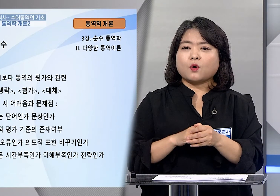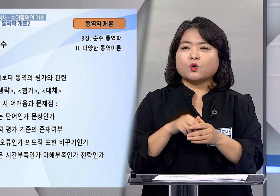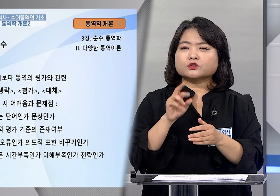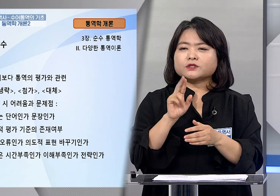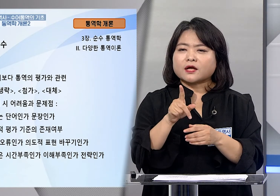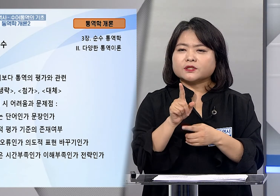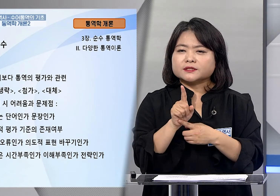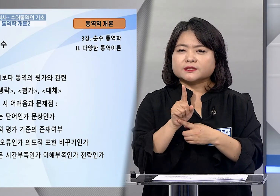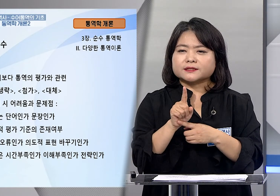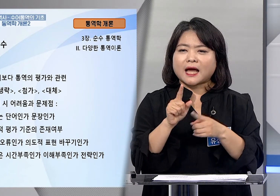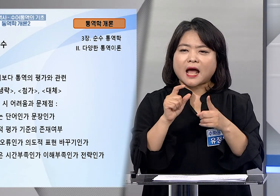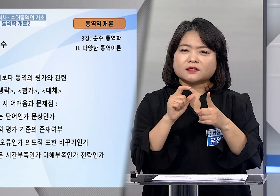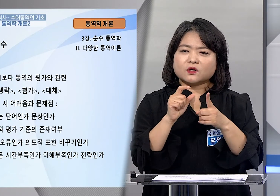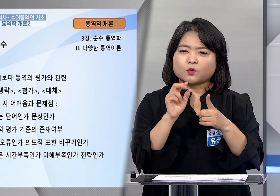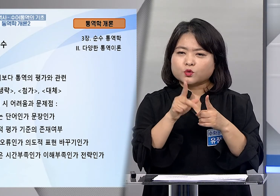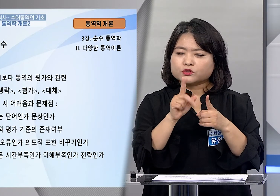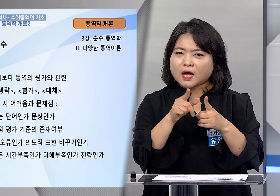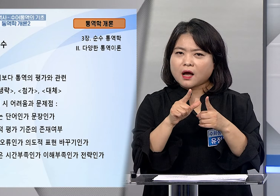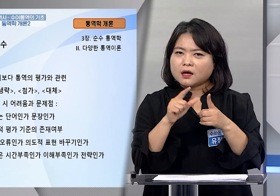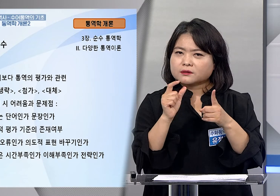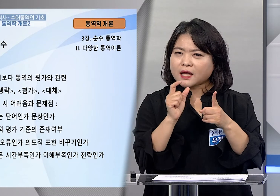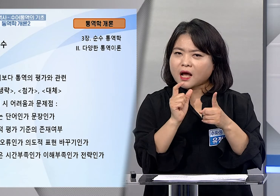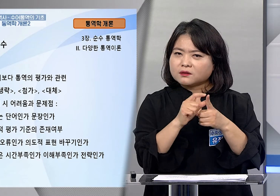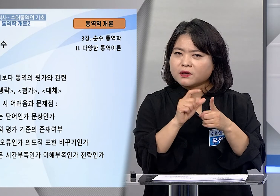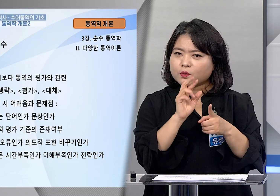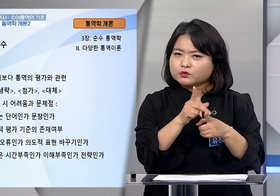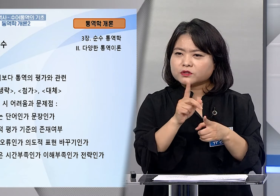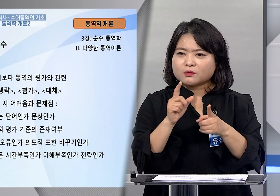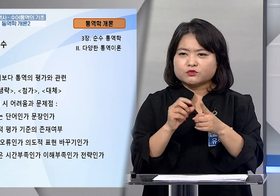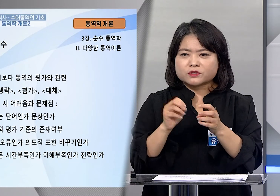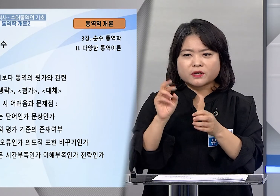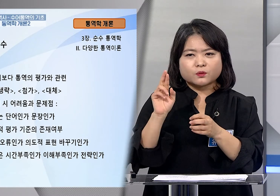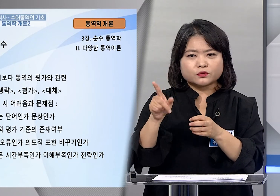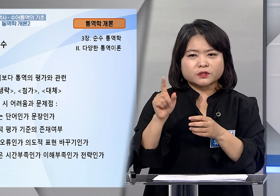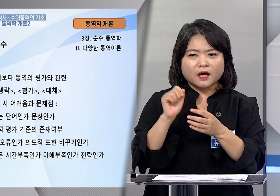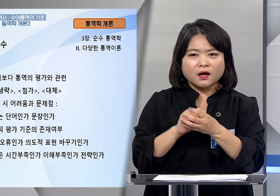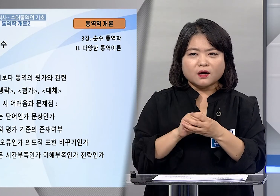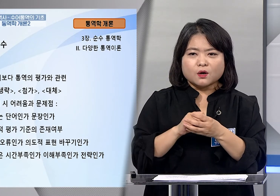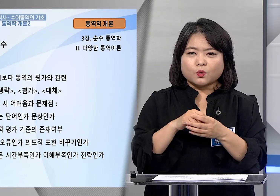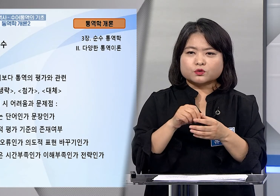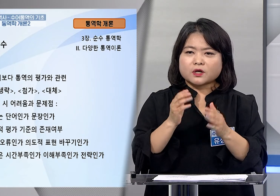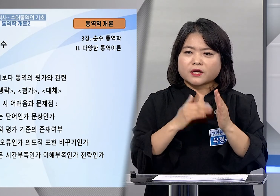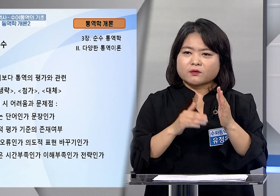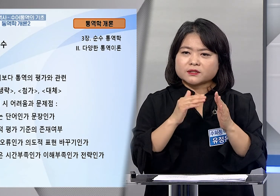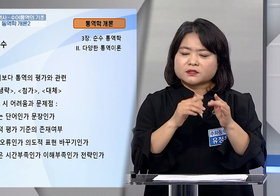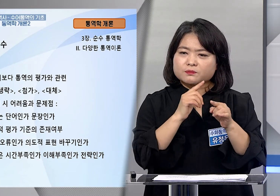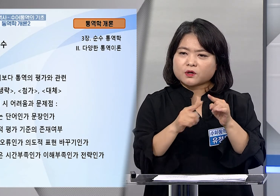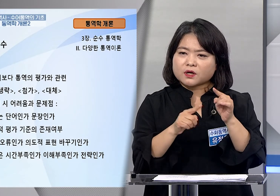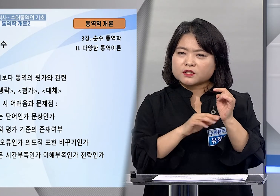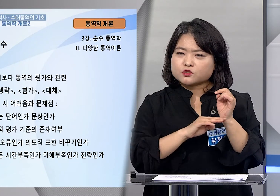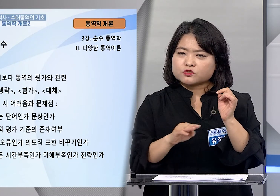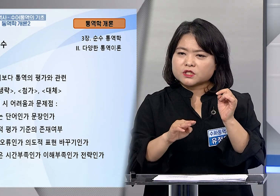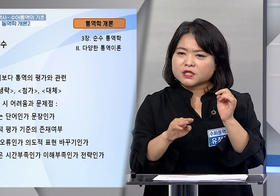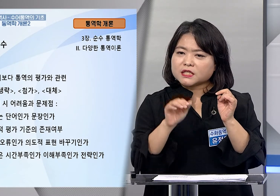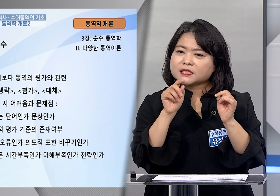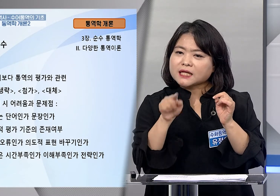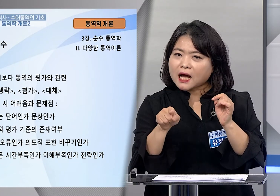오류 단위를 단어 오류가 단어의 오류인가 문장의 오류인가 오류가 객관적인 평가 기준이 있는가